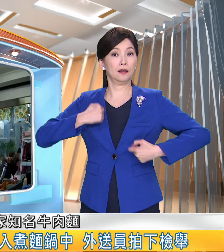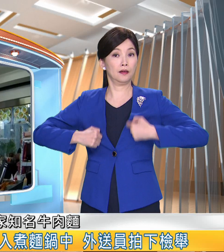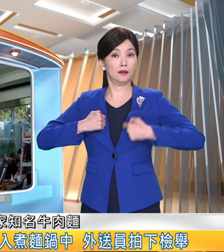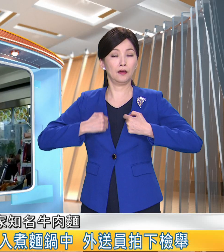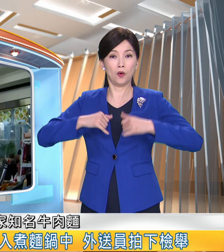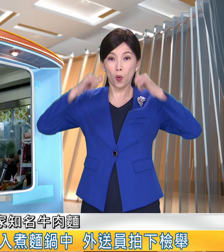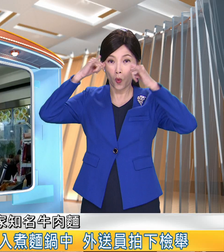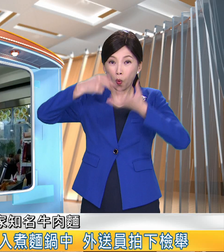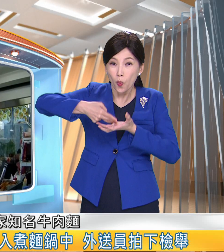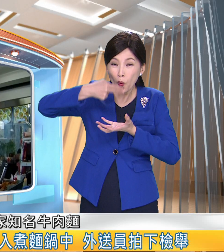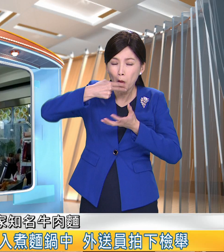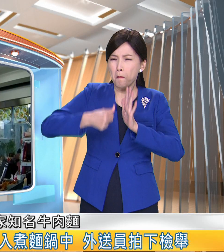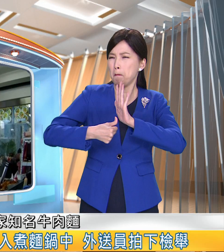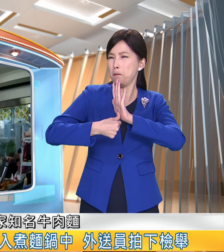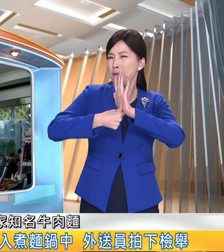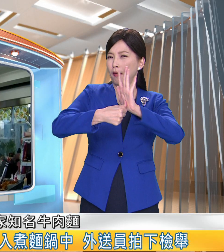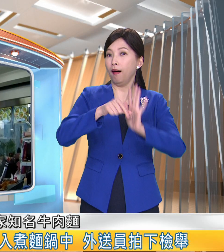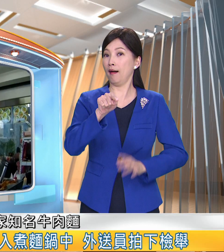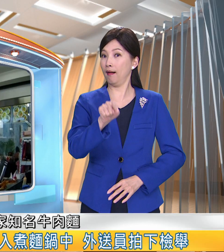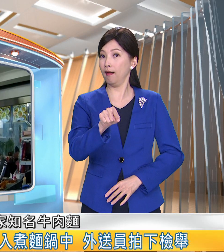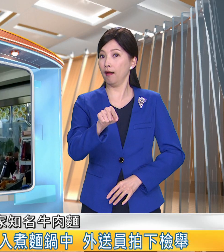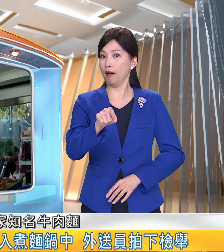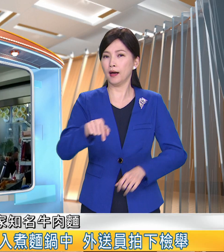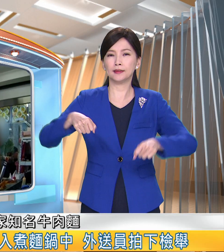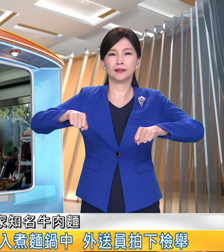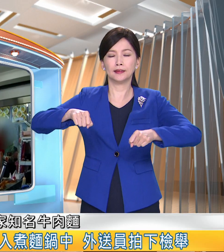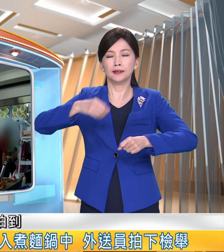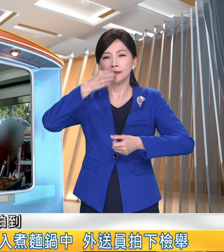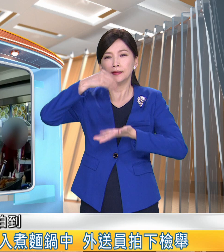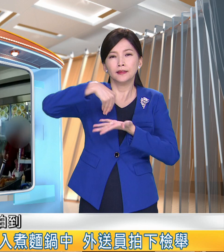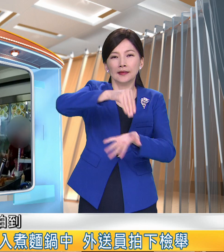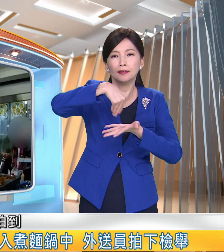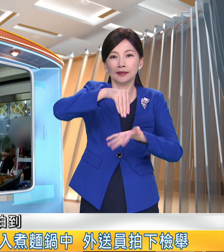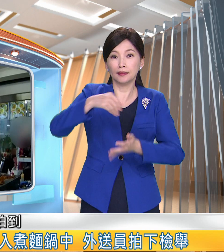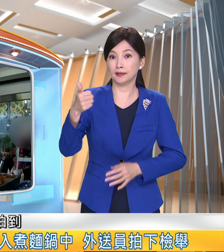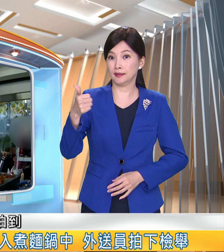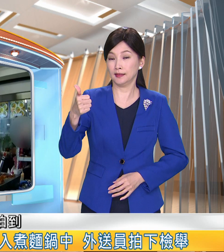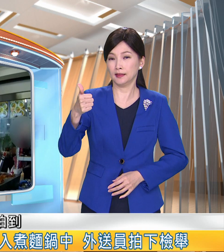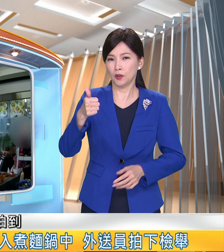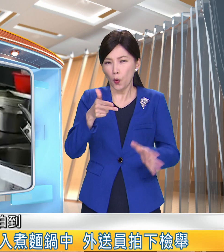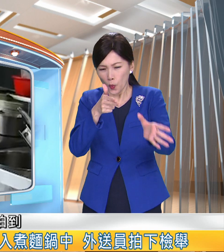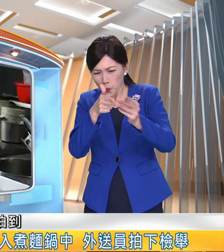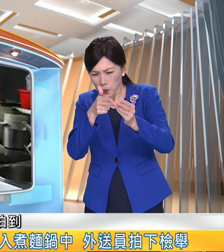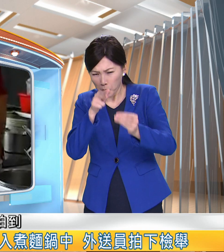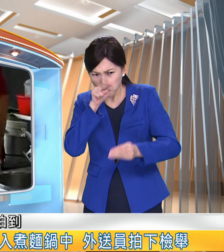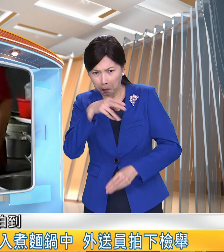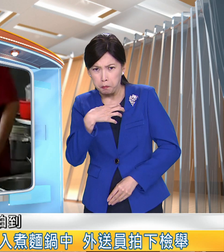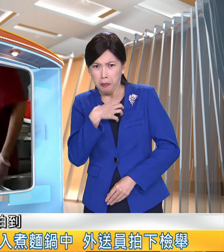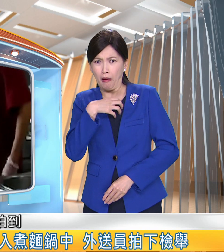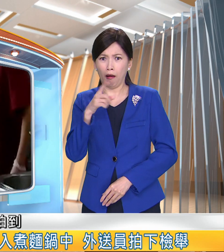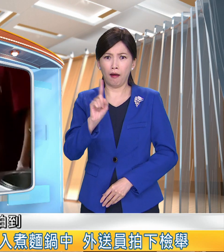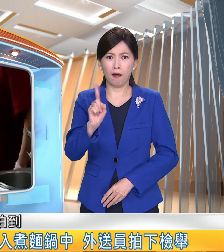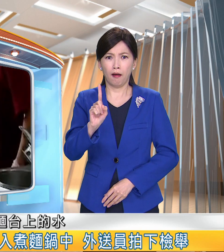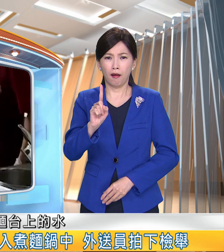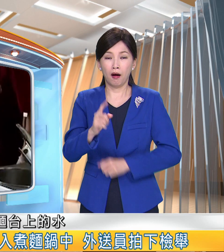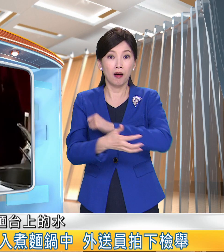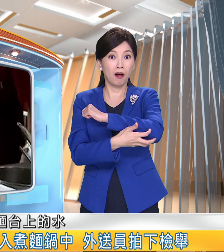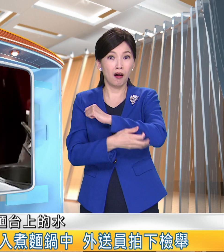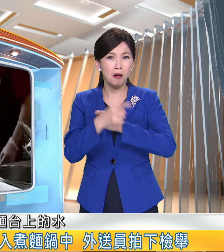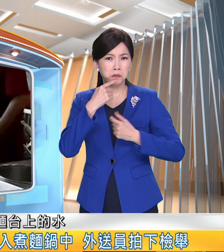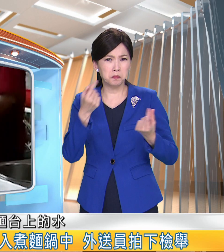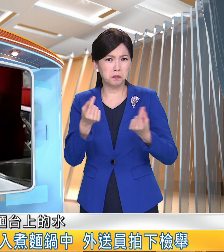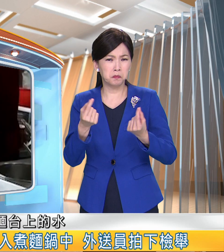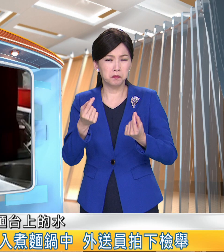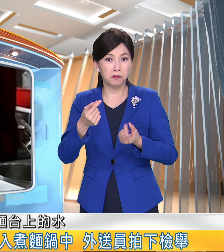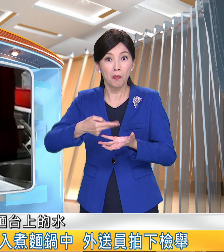台北市北投一家知名牛肉面店被外送员发现，现场拍到店员疑似